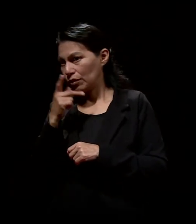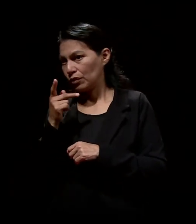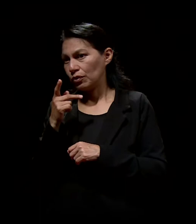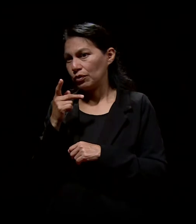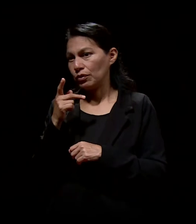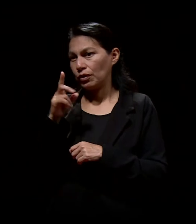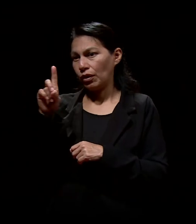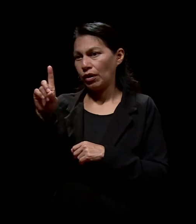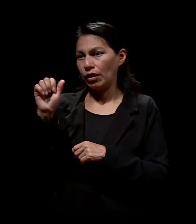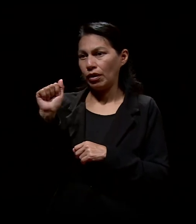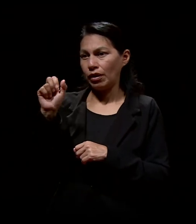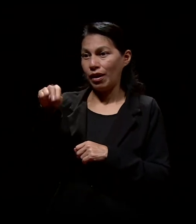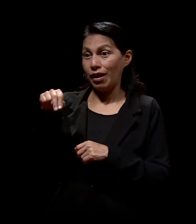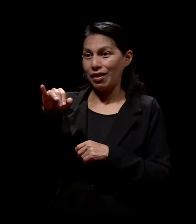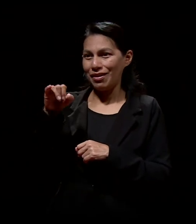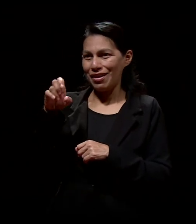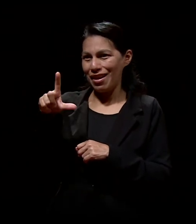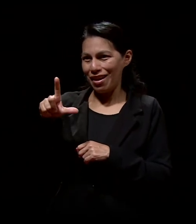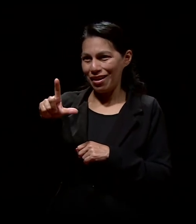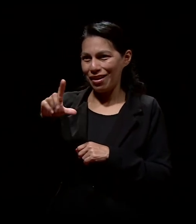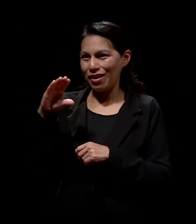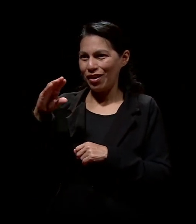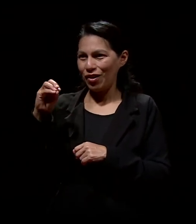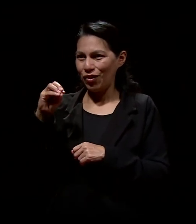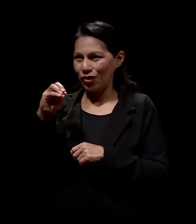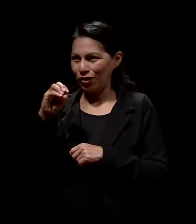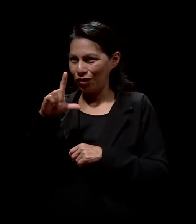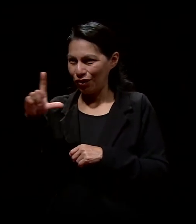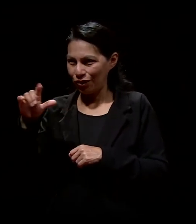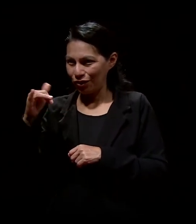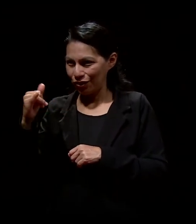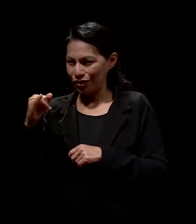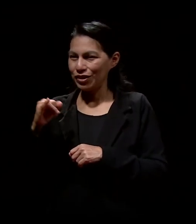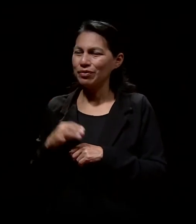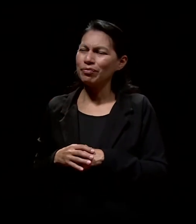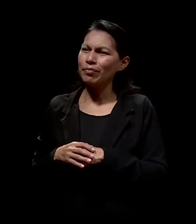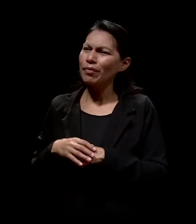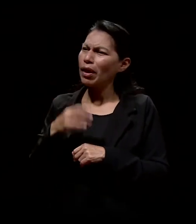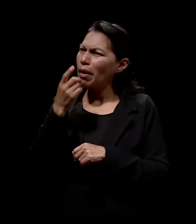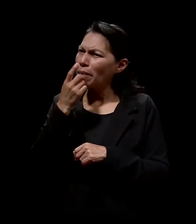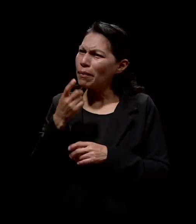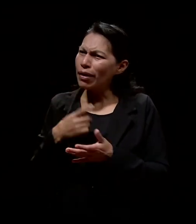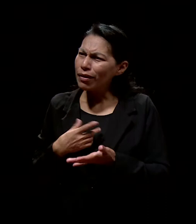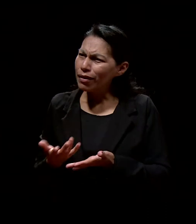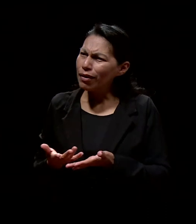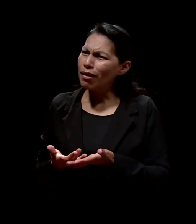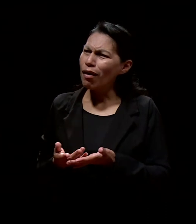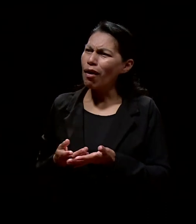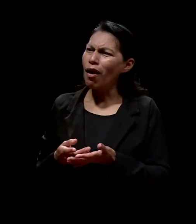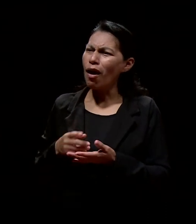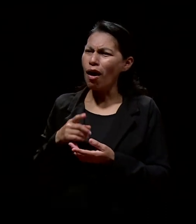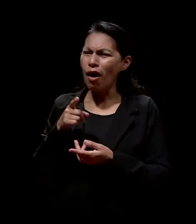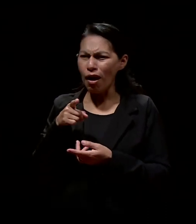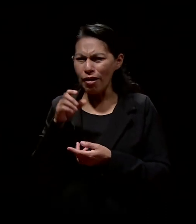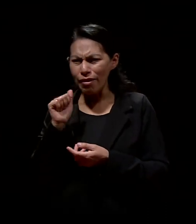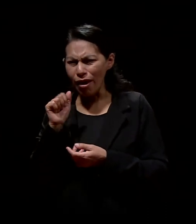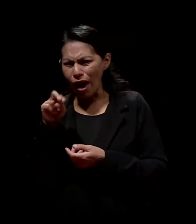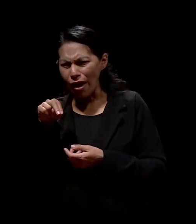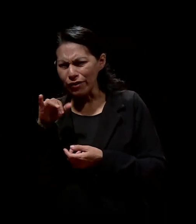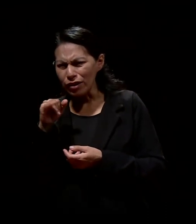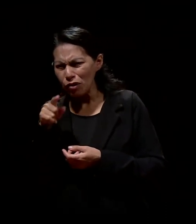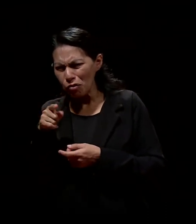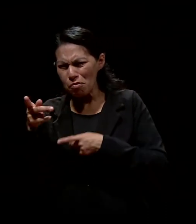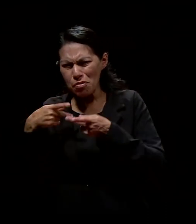me acerqué a mi capellán, en aquel entonces era el pastor Daniel Collí, y le comenté de algunos proyectos que yo tenía y me dijo, Gaby, tú te tienes